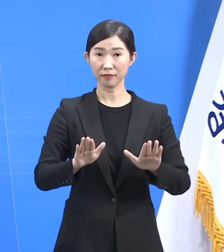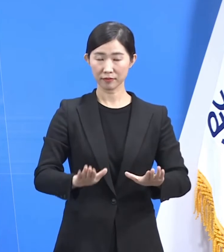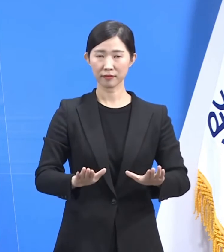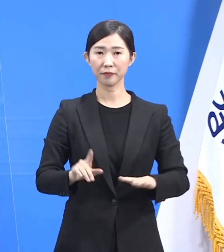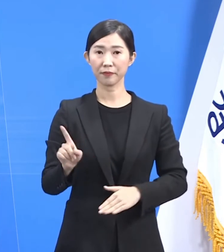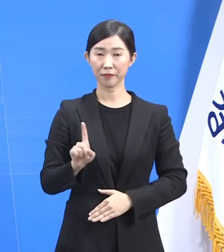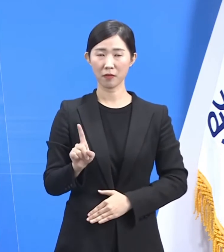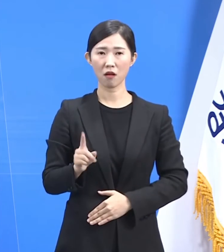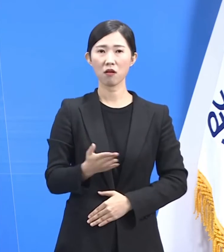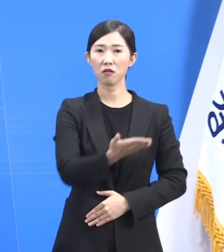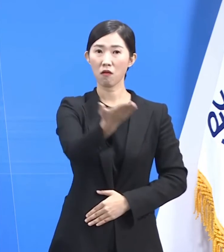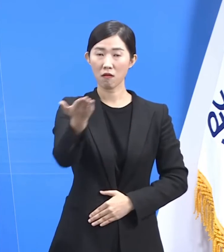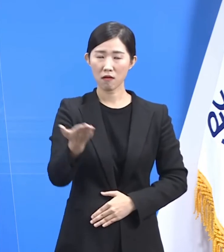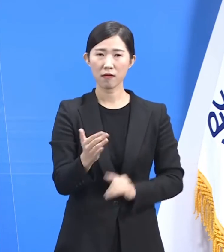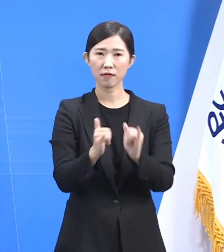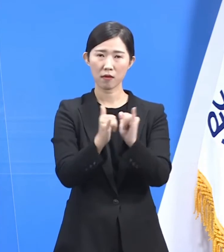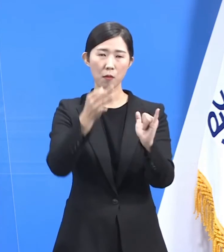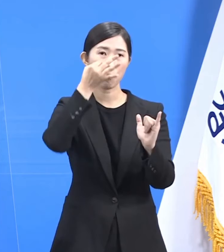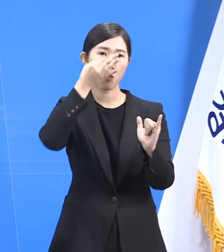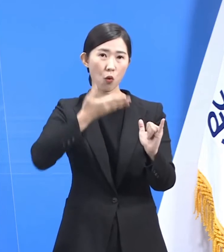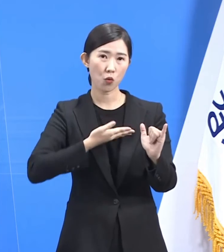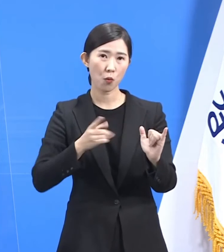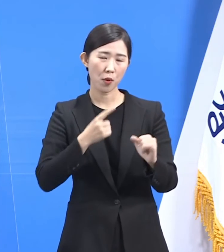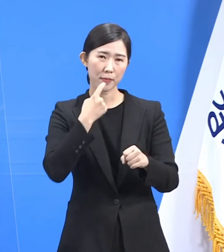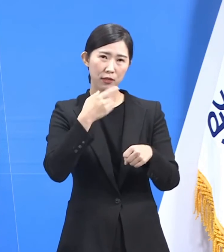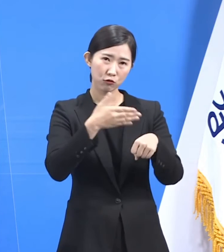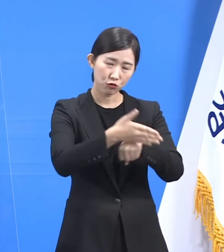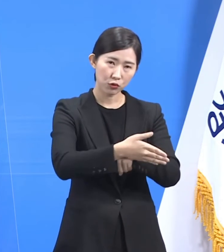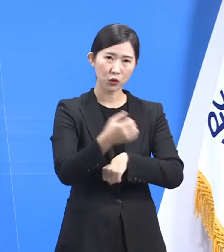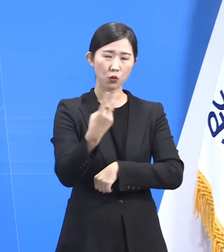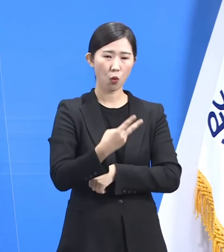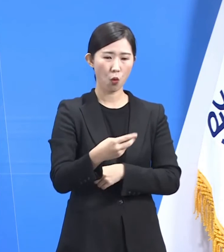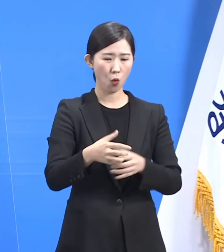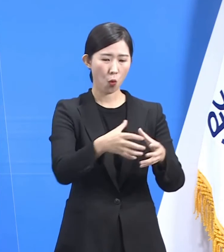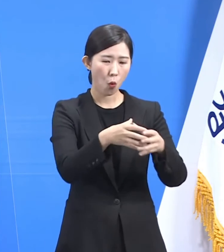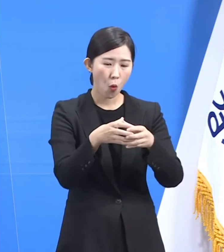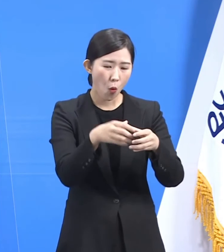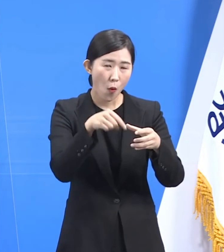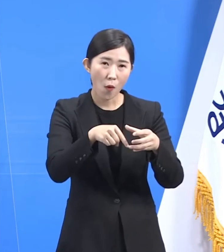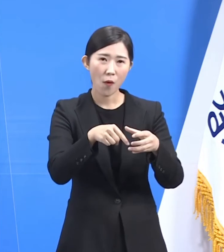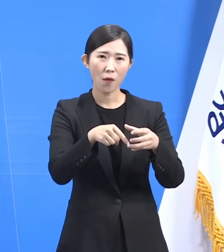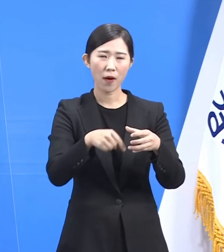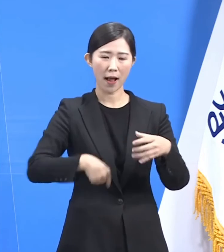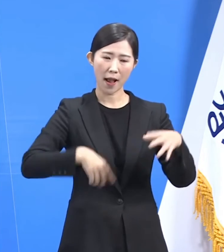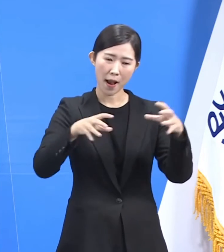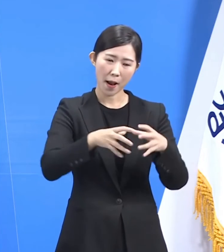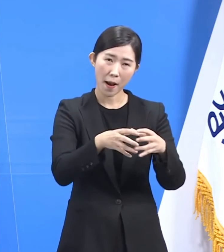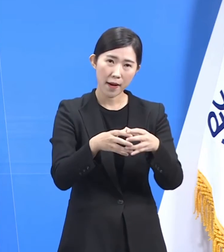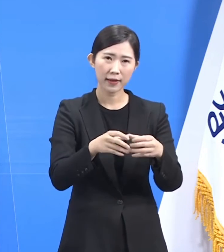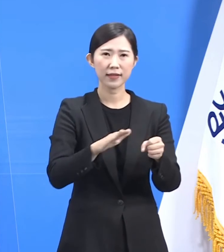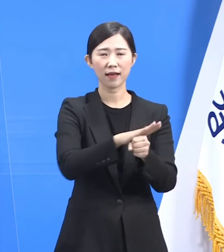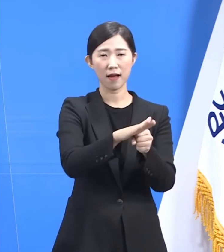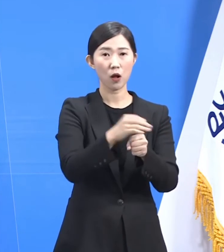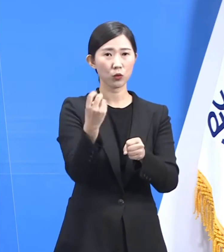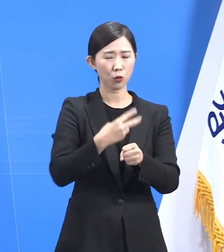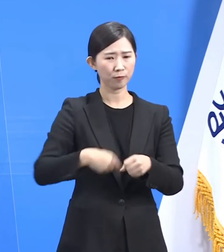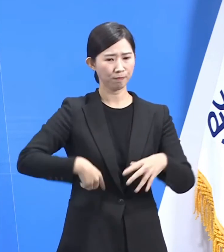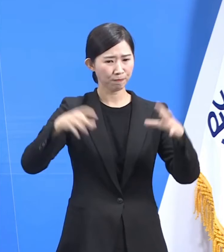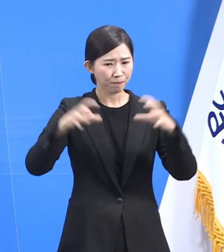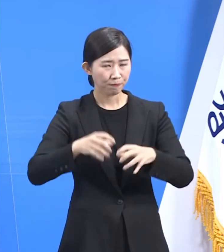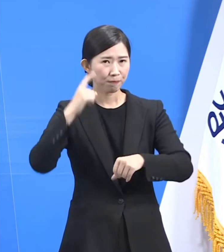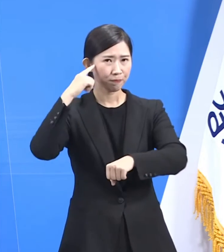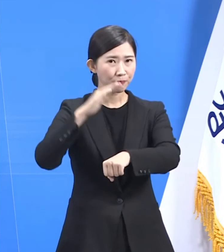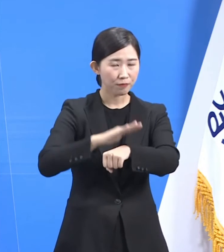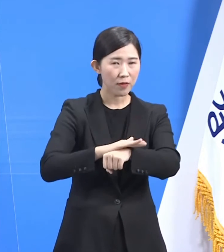도민 여러분들께서 보여주신 민주주의와 공동체에 대한 애정 그리고 집단지성의 힘을 믿고